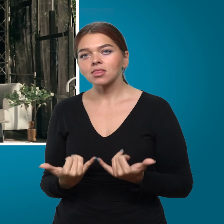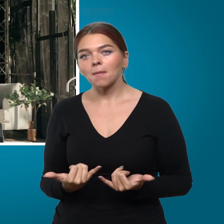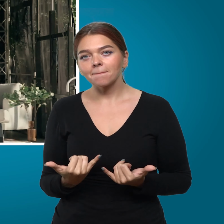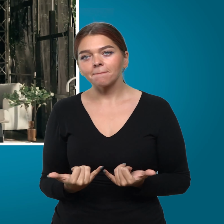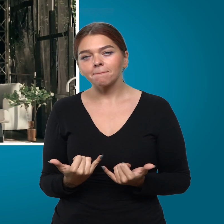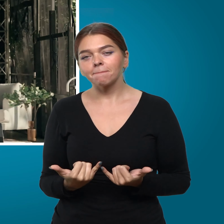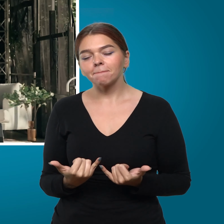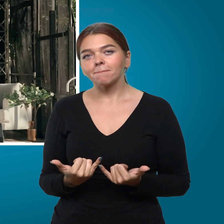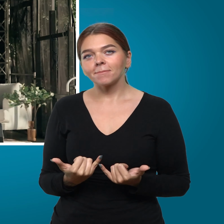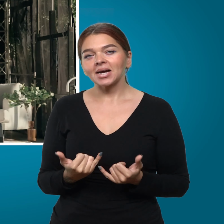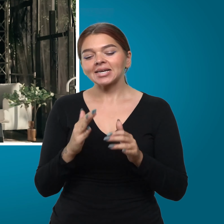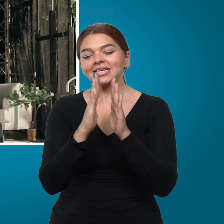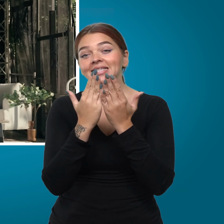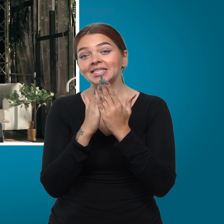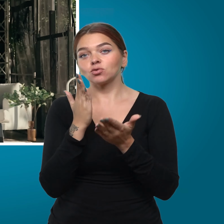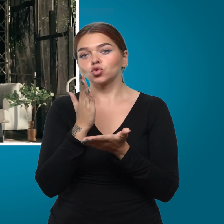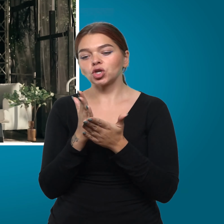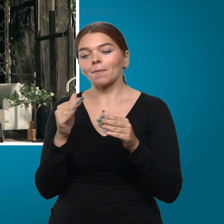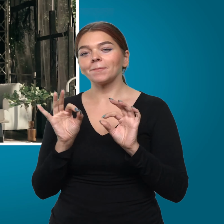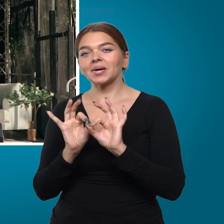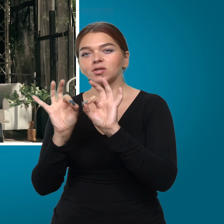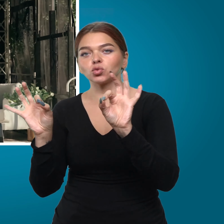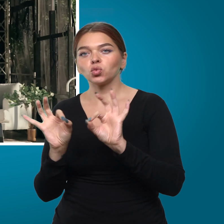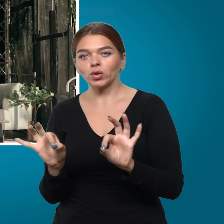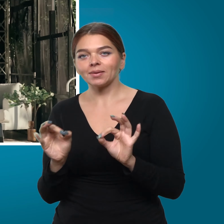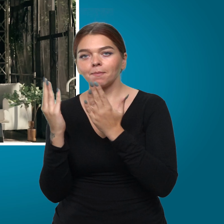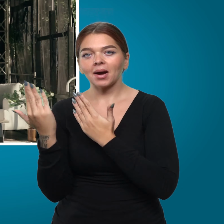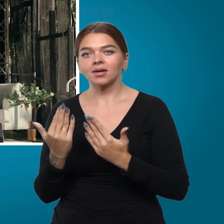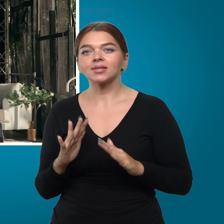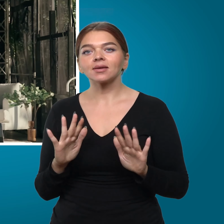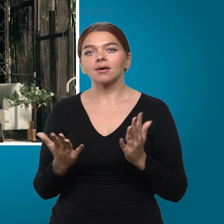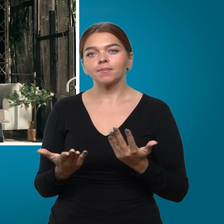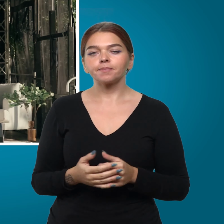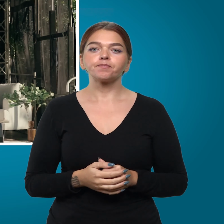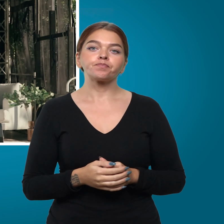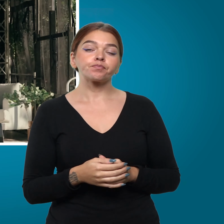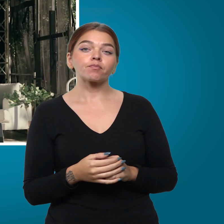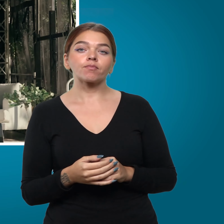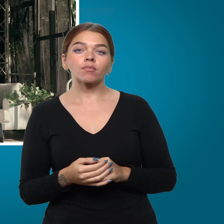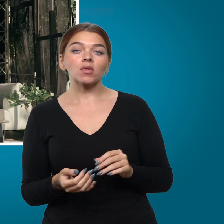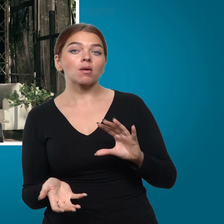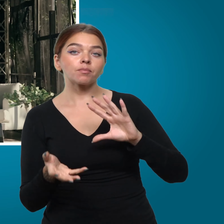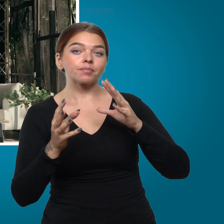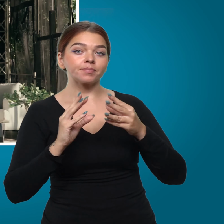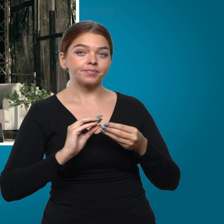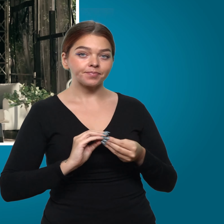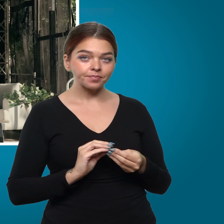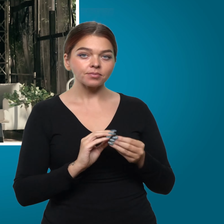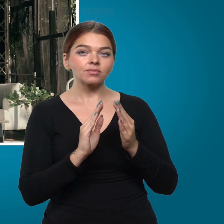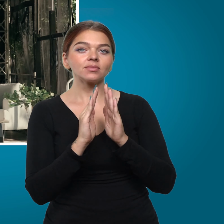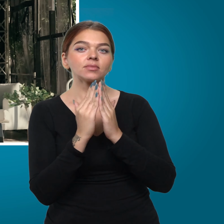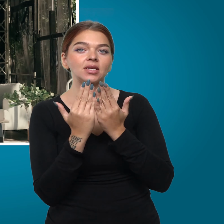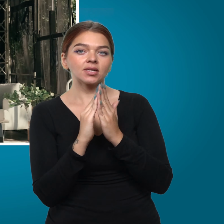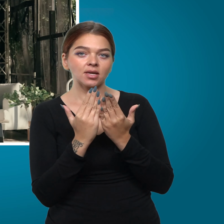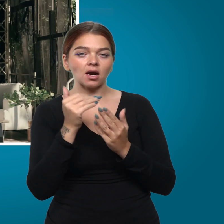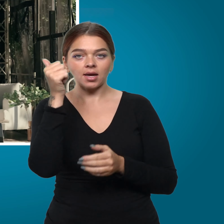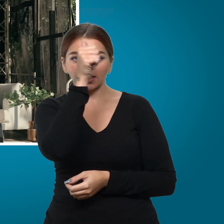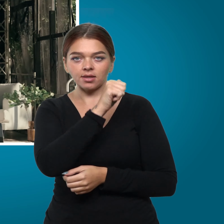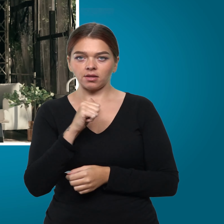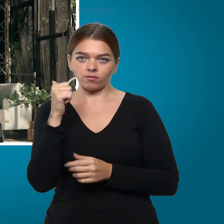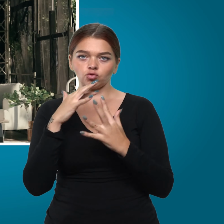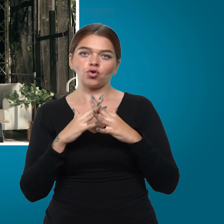individualus dalykas, kaip ir mes visi. Tokio universalaus recepto knygos tikrai nėra, nes vienam patinka fantastika,